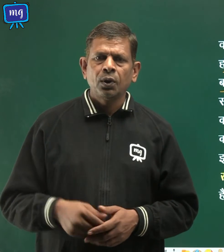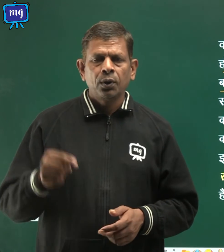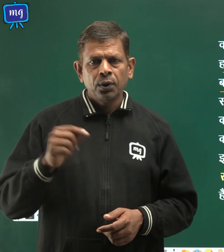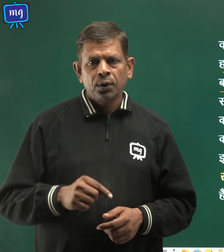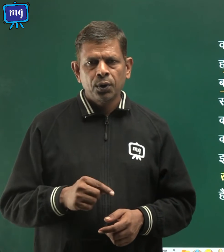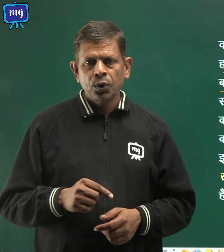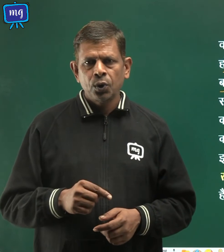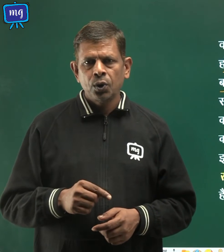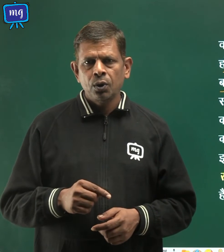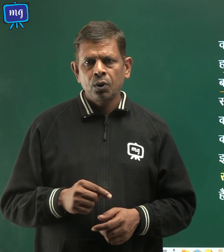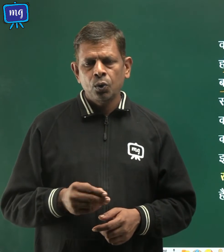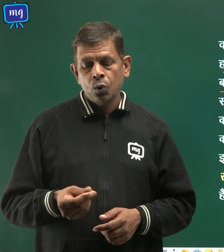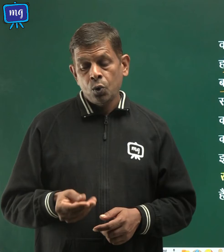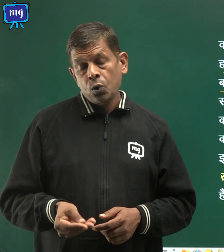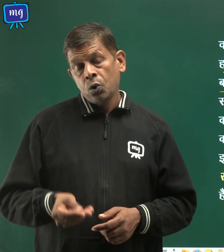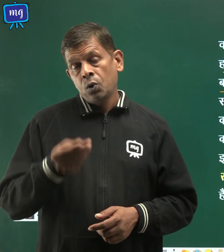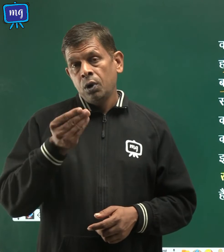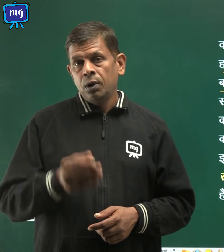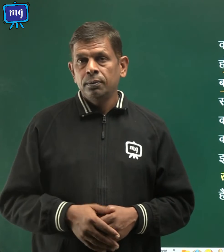यह बहुमूल्य